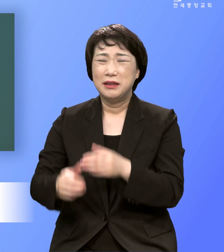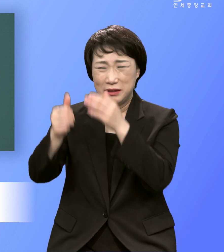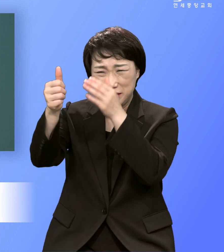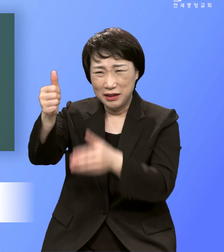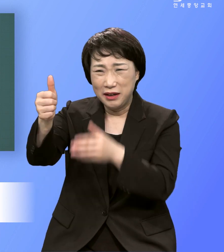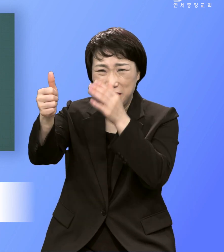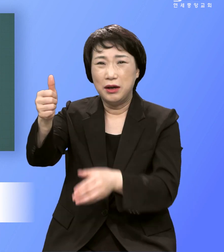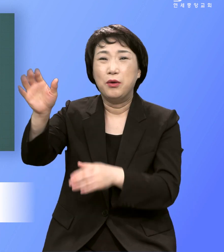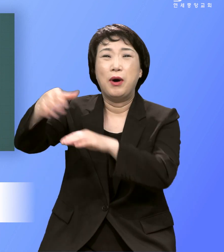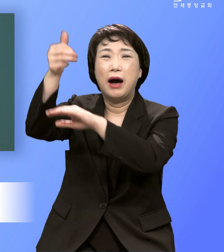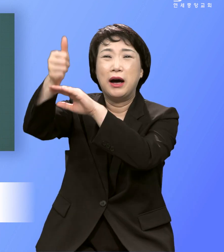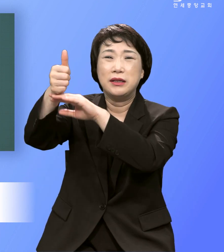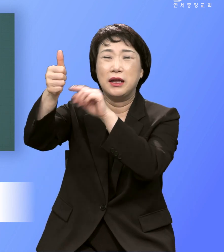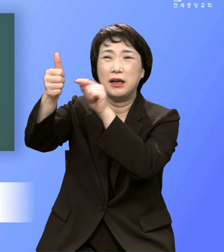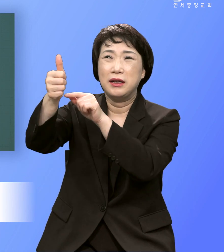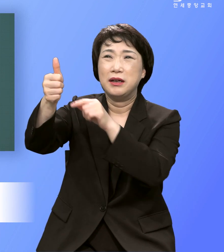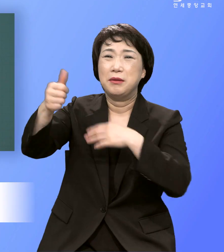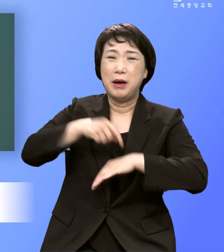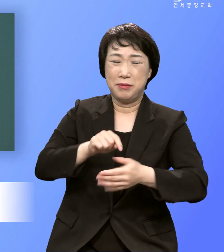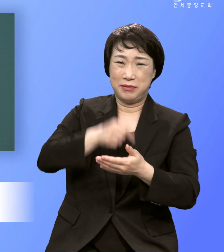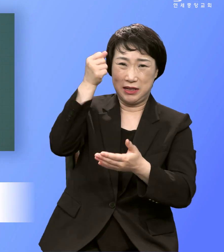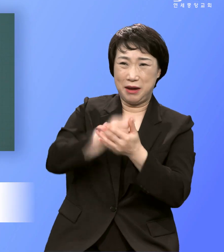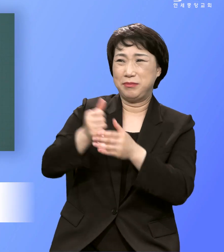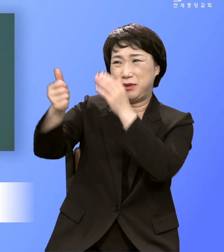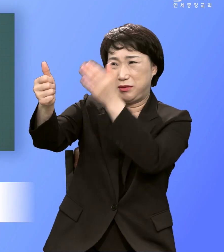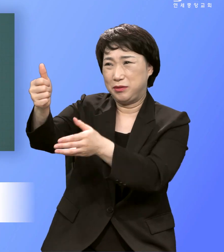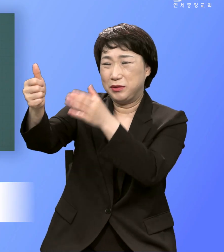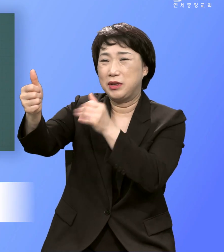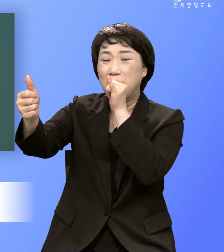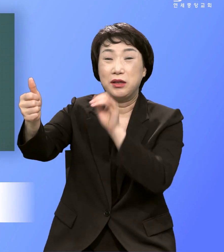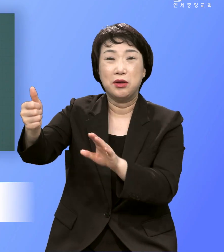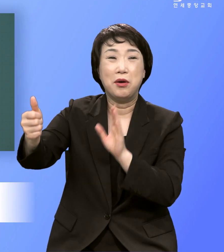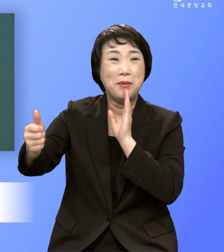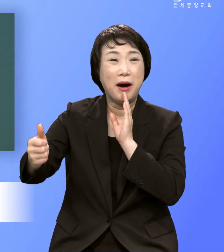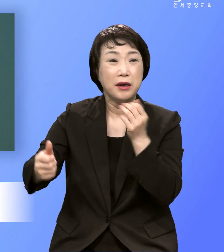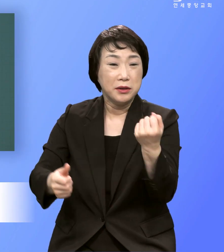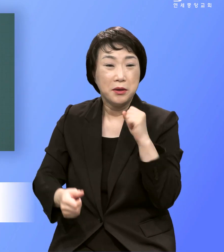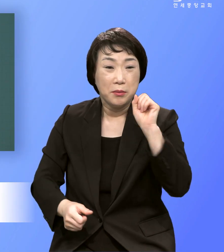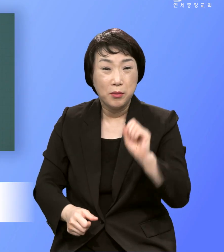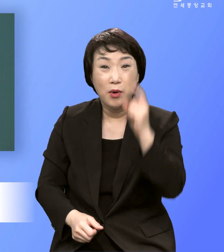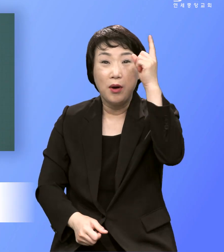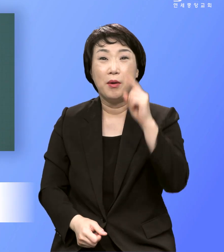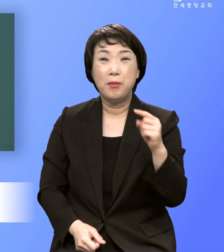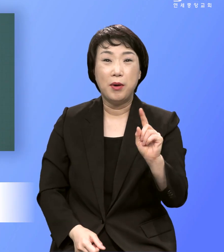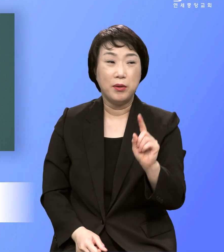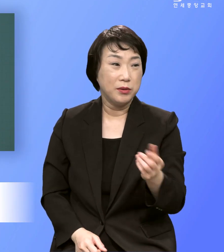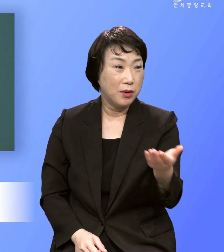강력한 왕 앞에서 담대함이. 어디서 나오냐? 담대함이.